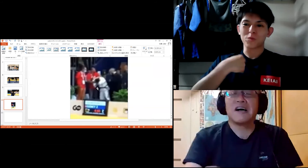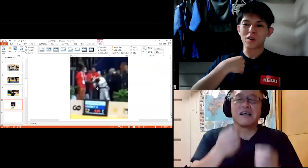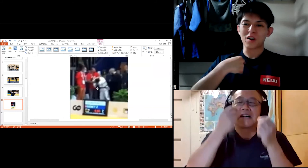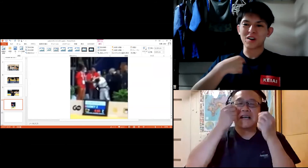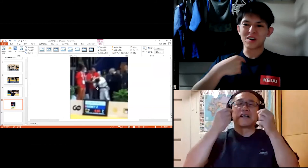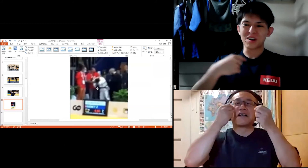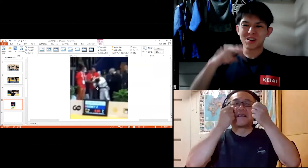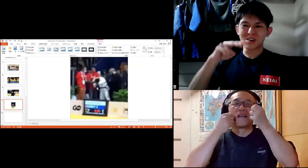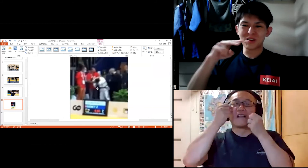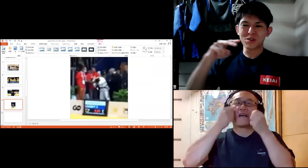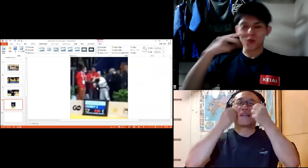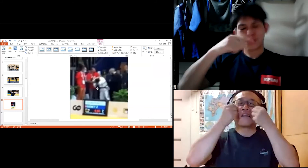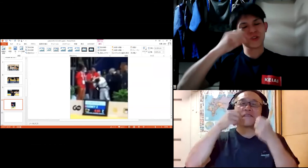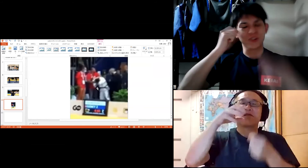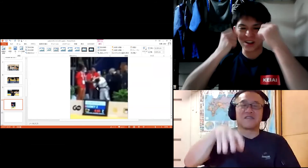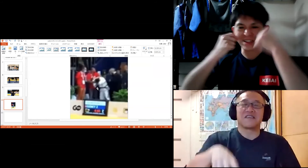ああ。